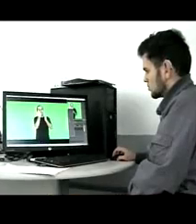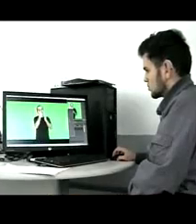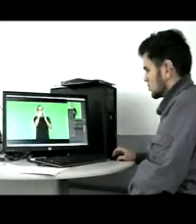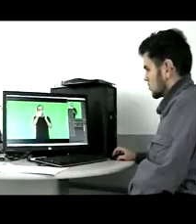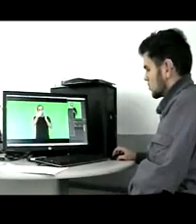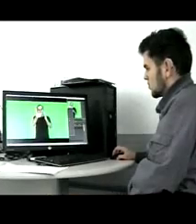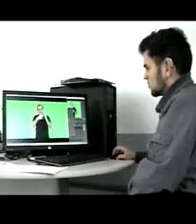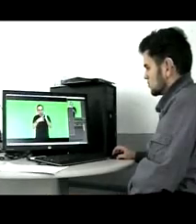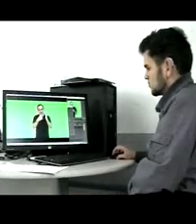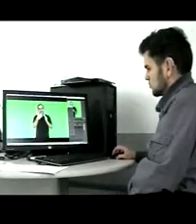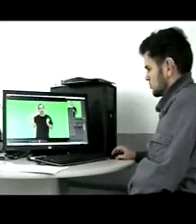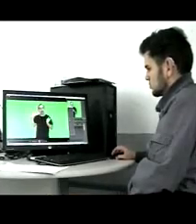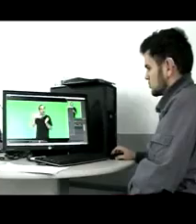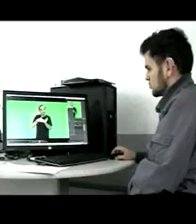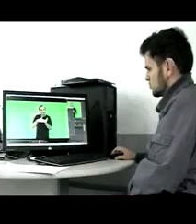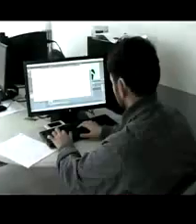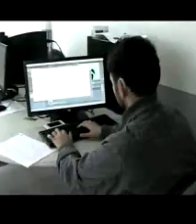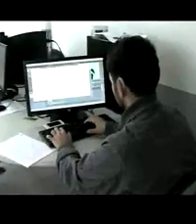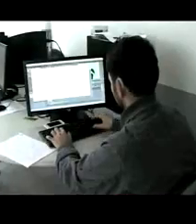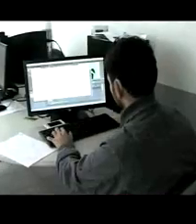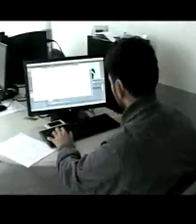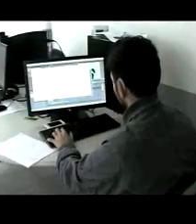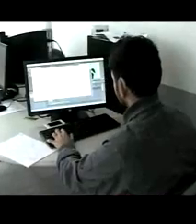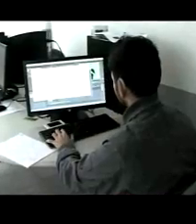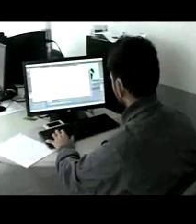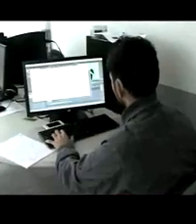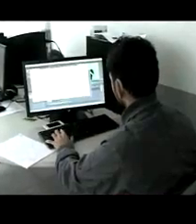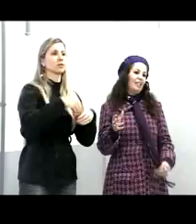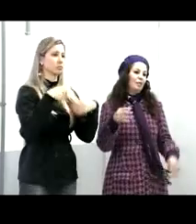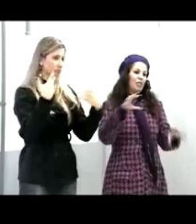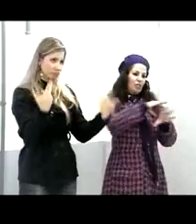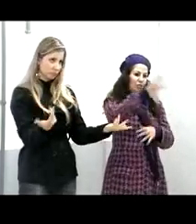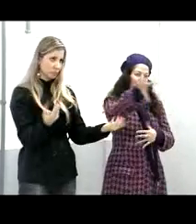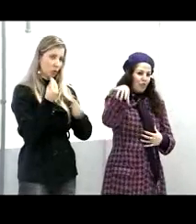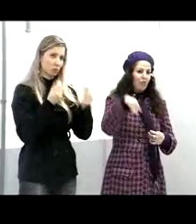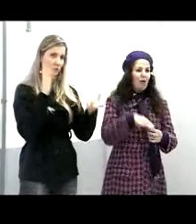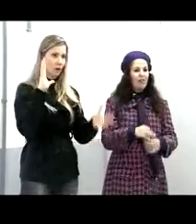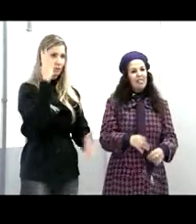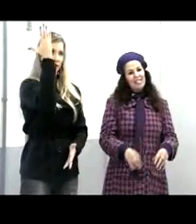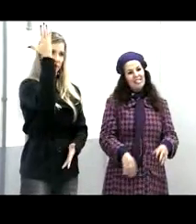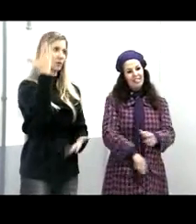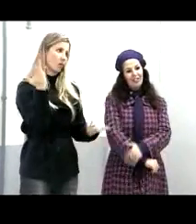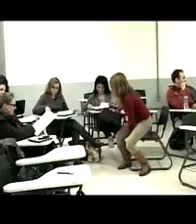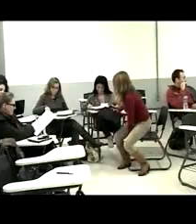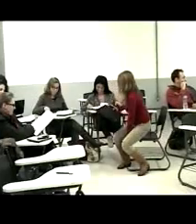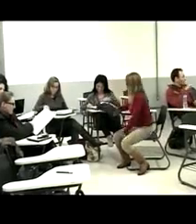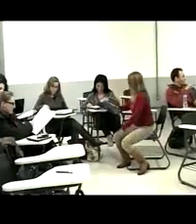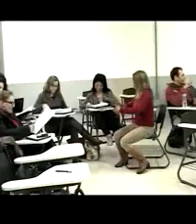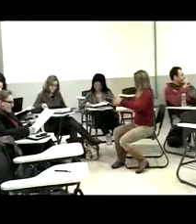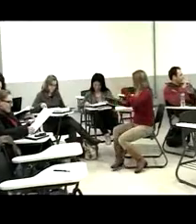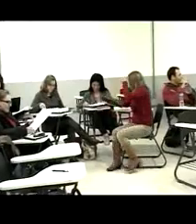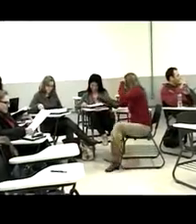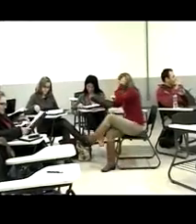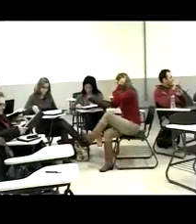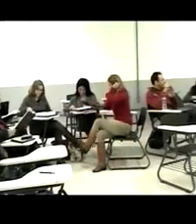em Palhoça atende atualmente 207 alunos e é referência em Libras no estado. Por enquanto, os alunos atendidos aqui